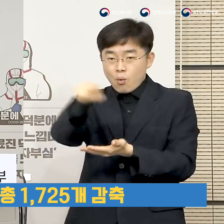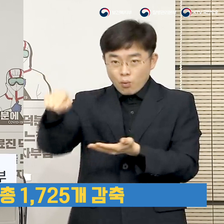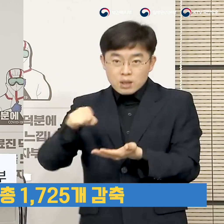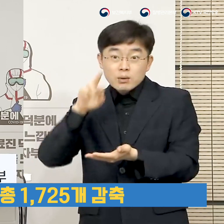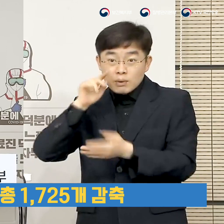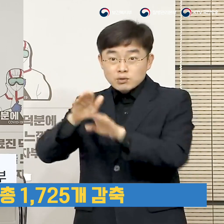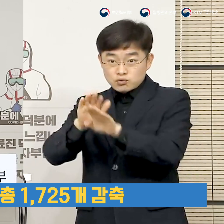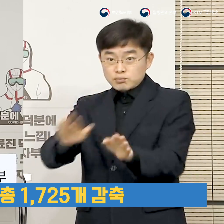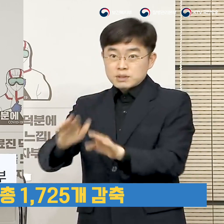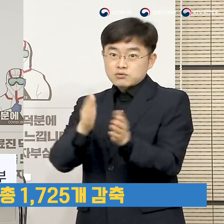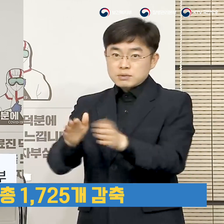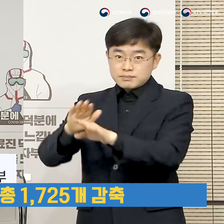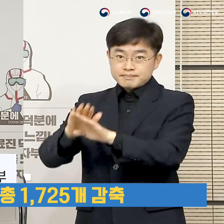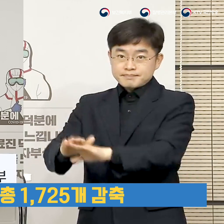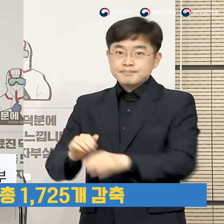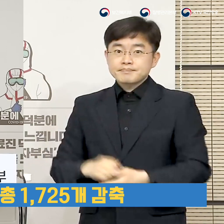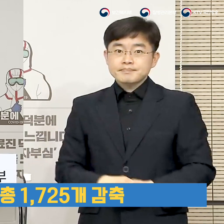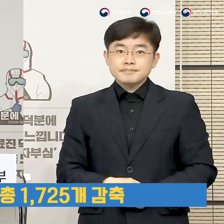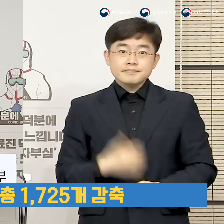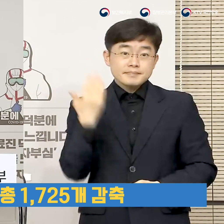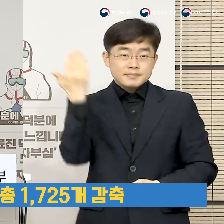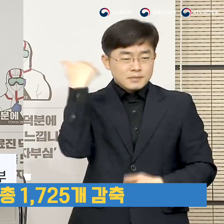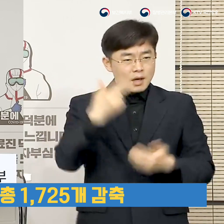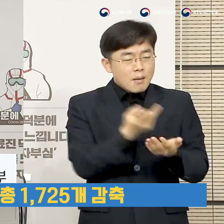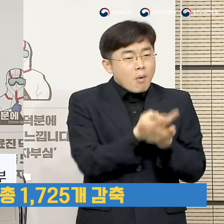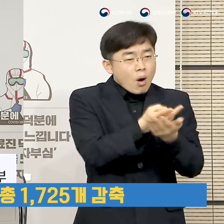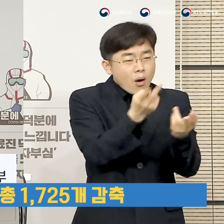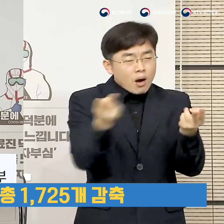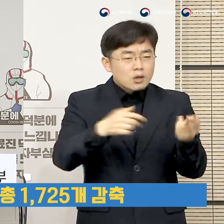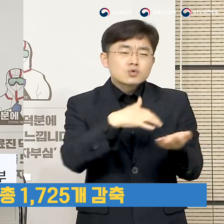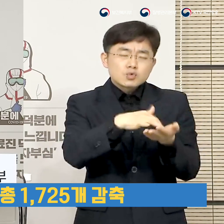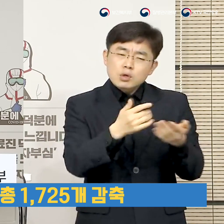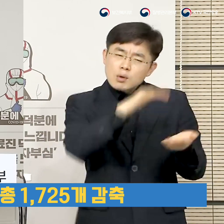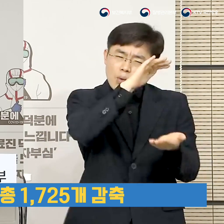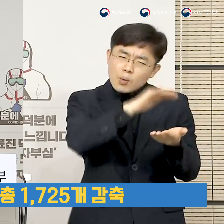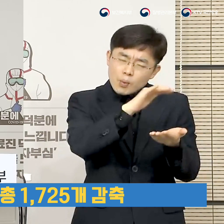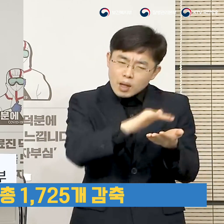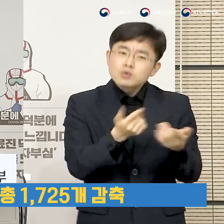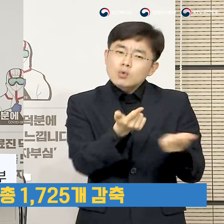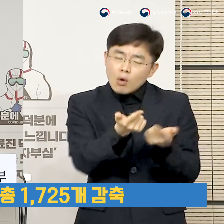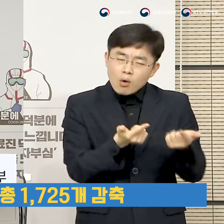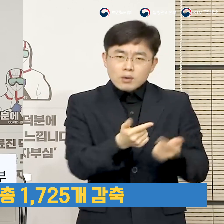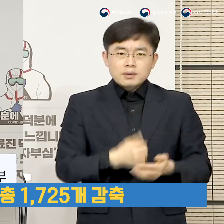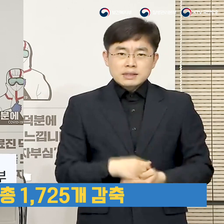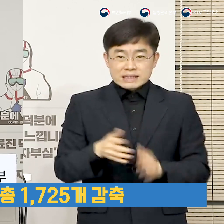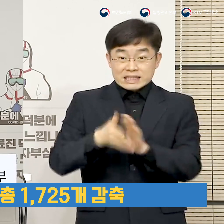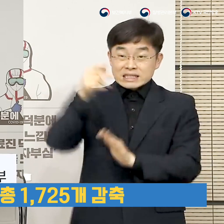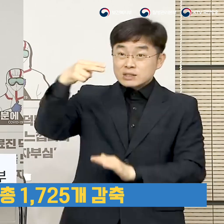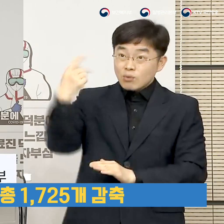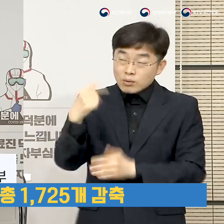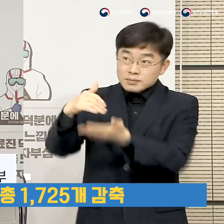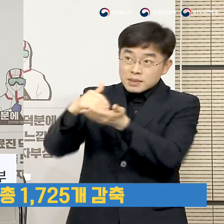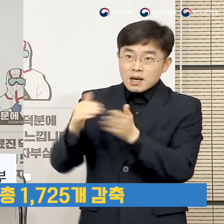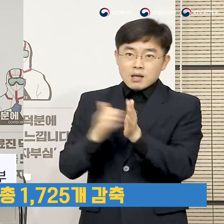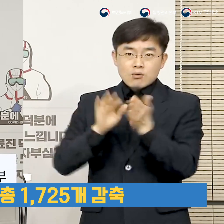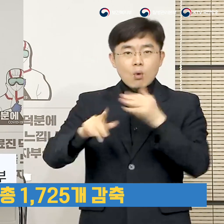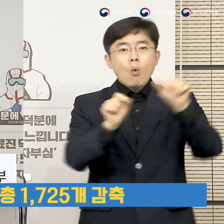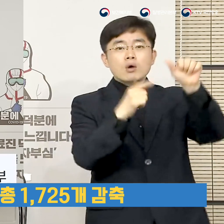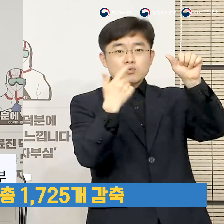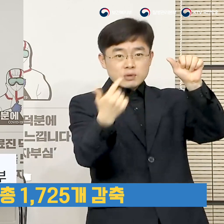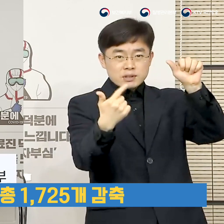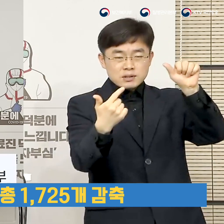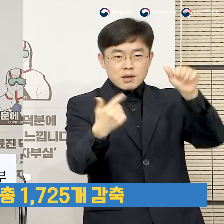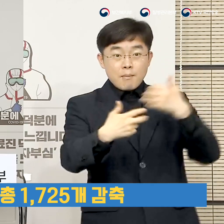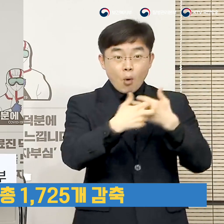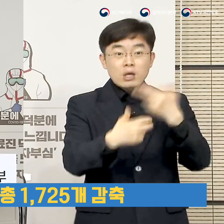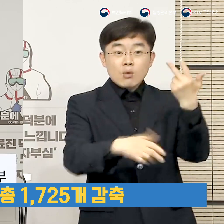4,649개입니다. 그간 병상 조정에 대한 시도의 의견을 종합적으로 검토하여 5월 6일